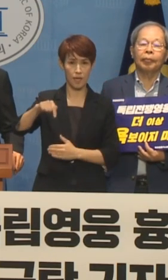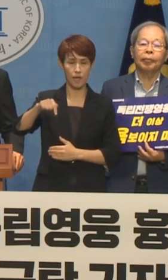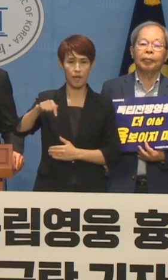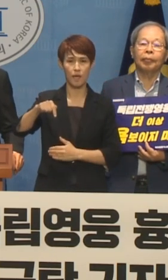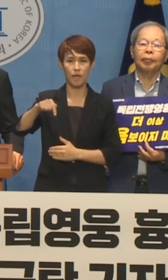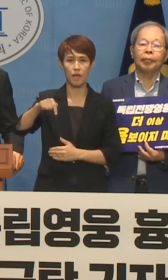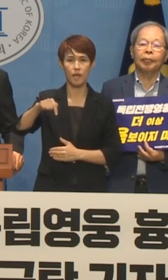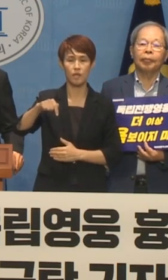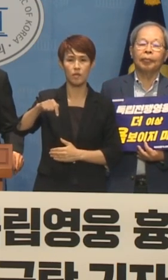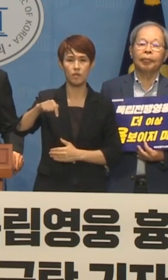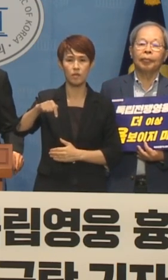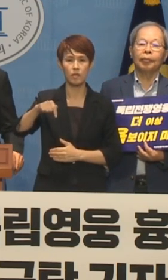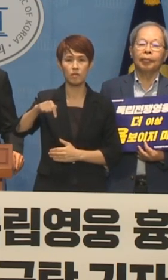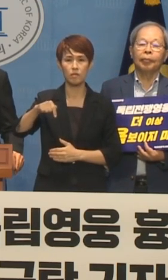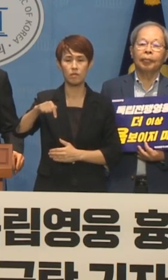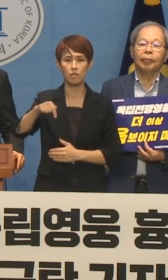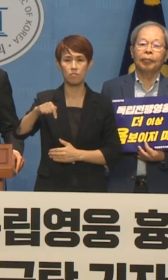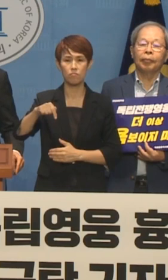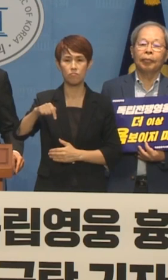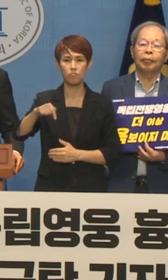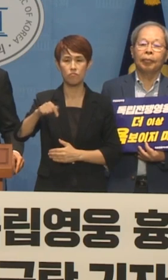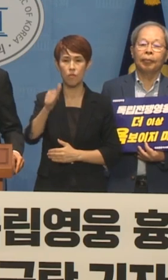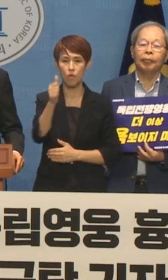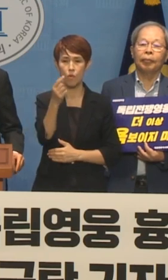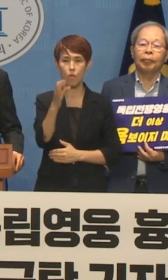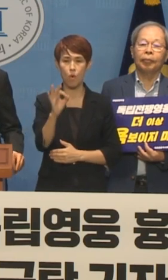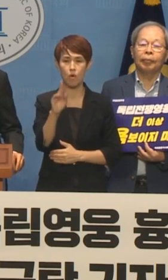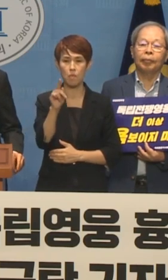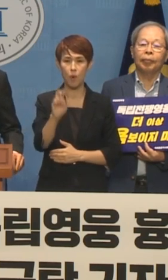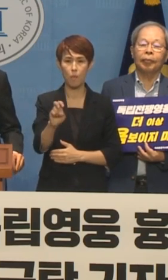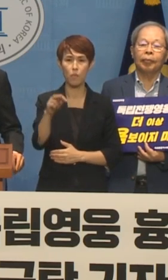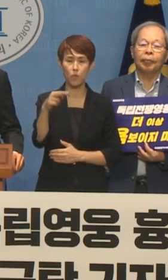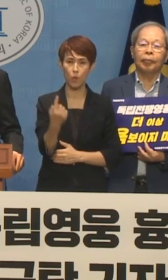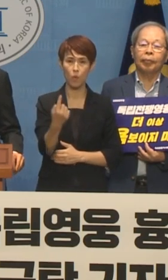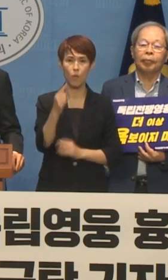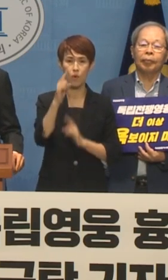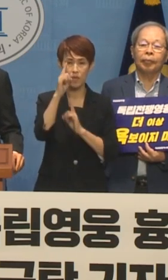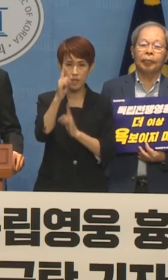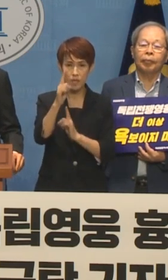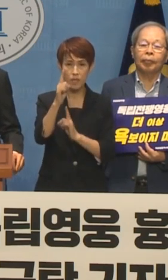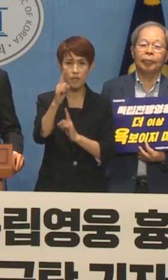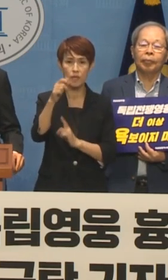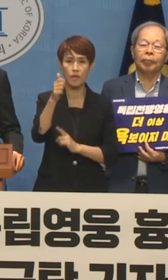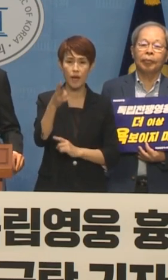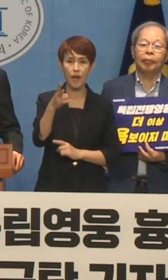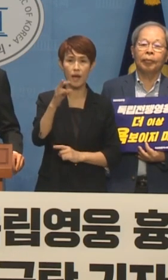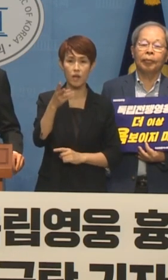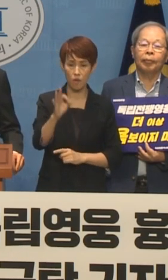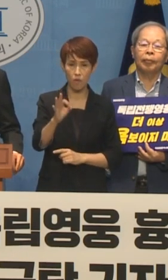추운간에 세워놨던 홍범도, 이혜영, 지청천,